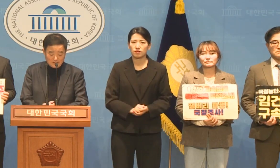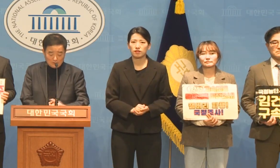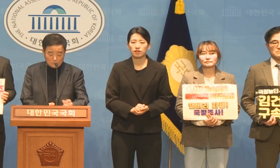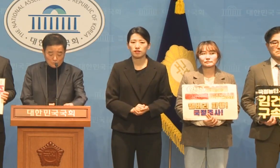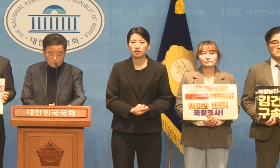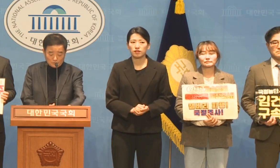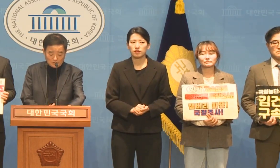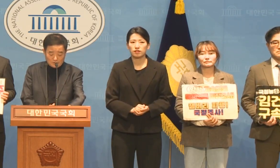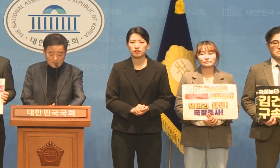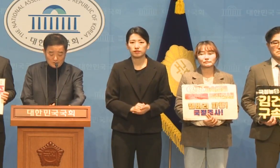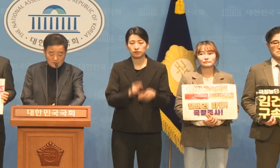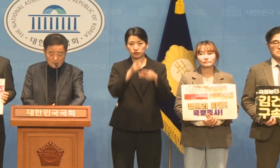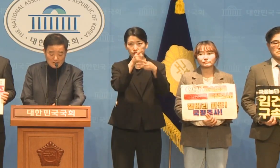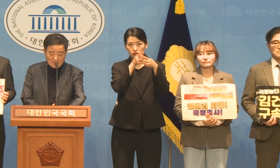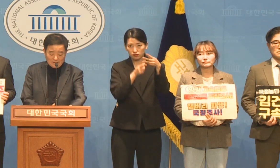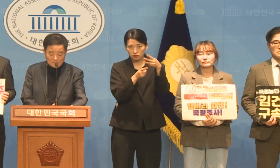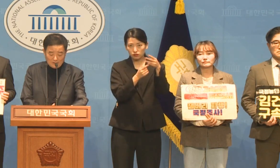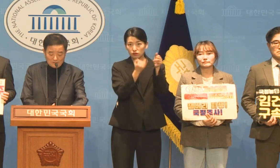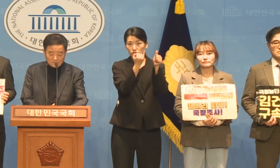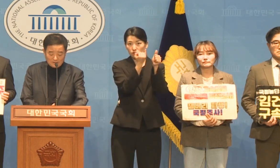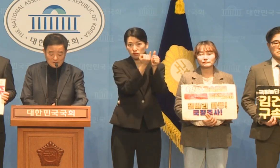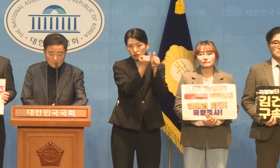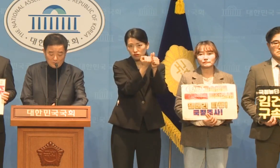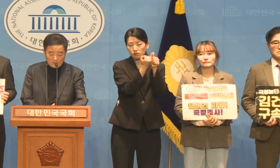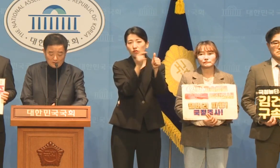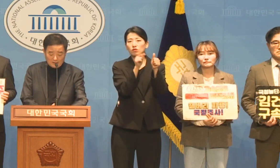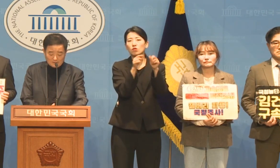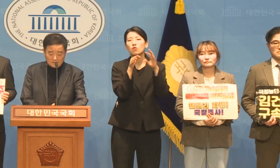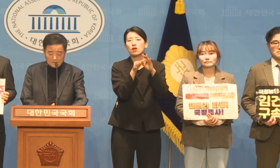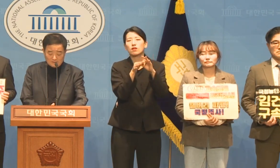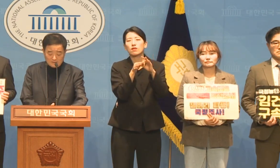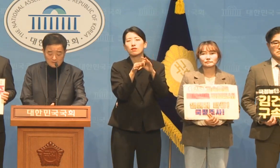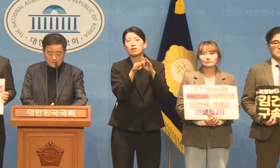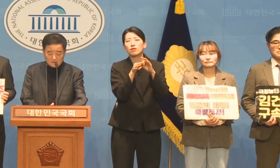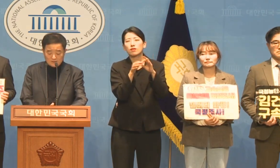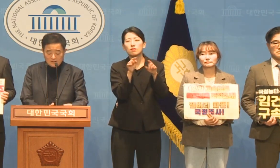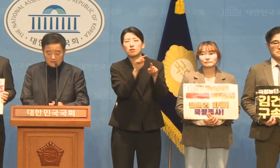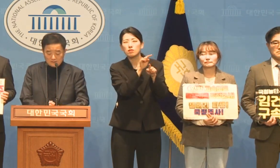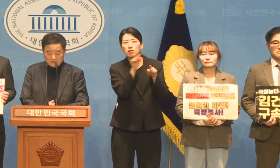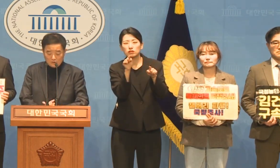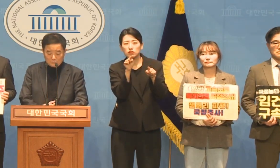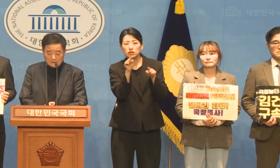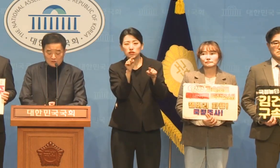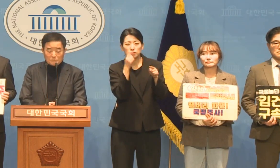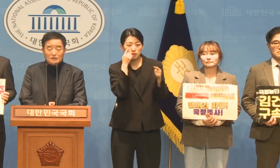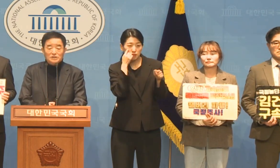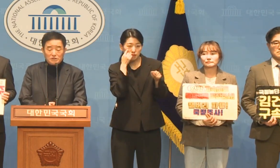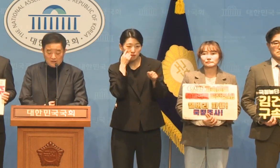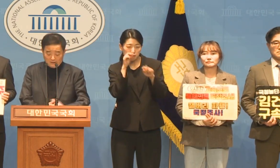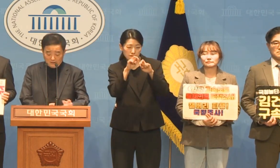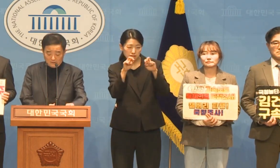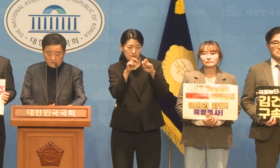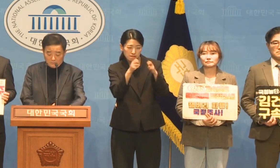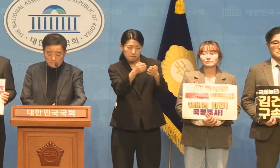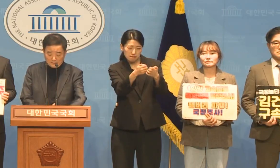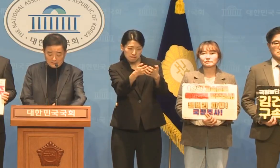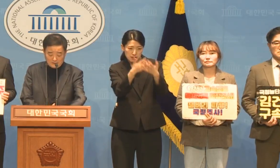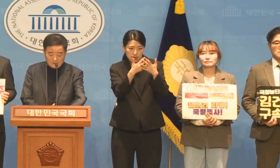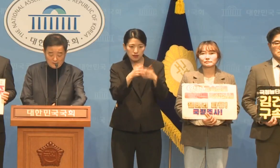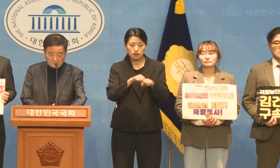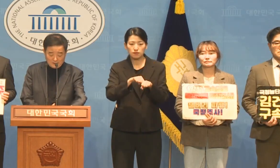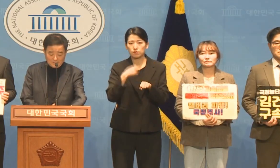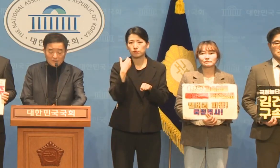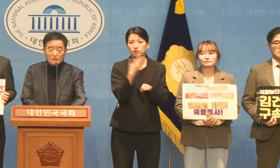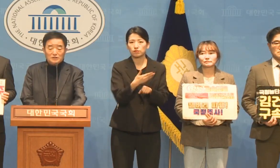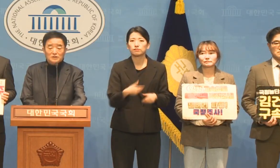불과합니다. 윤석열, 김건희와 관련된 의혹에 대한 진실을 제대로 밝혀 반드시 처벌받게